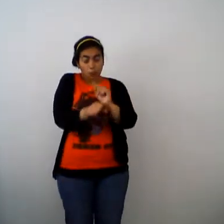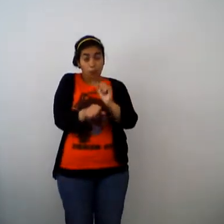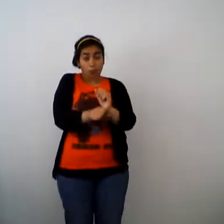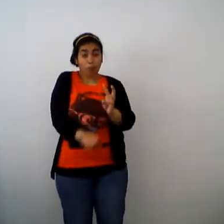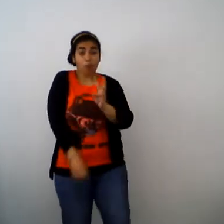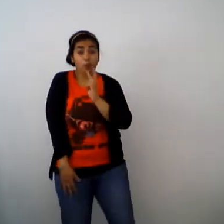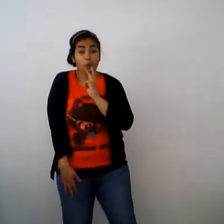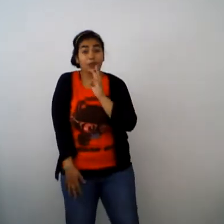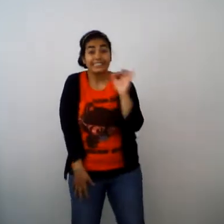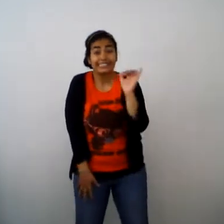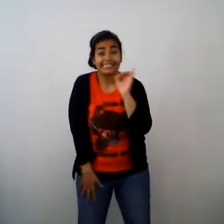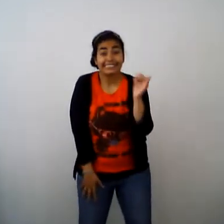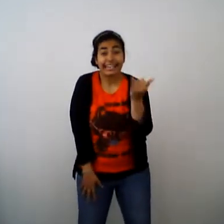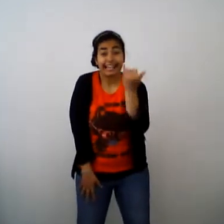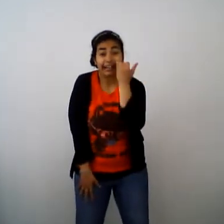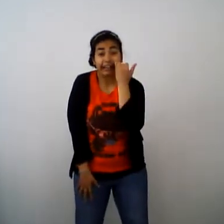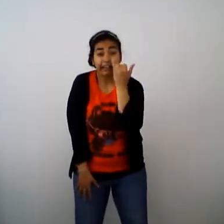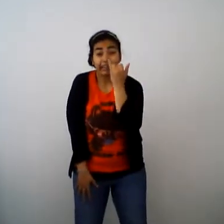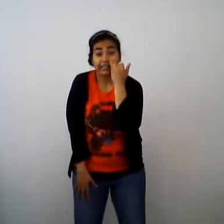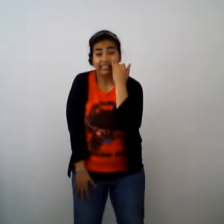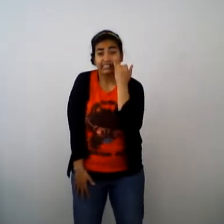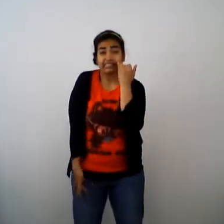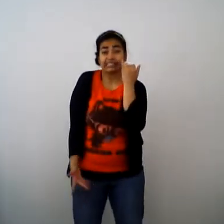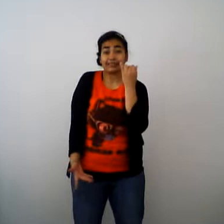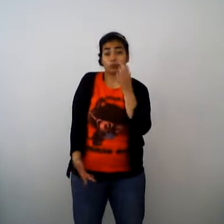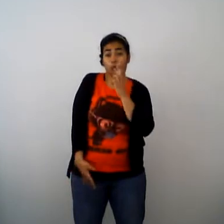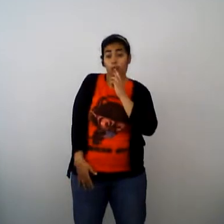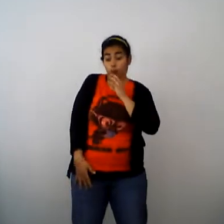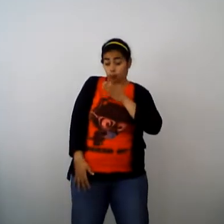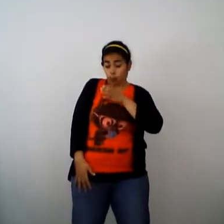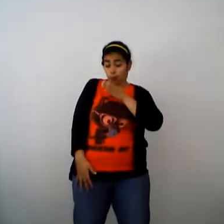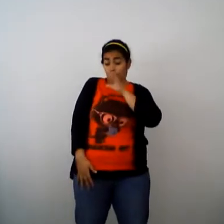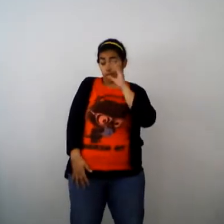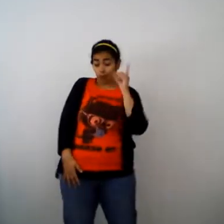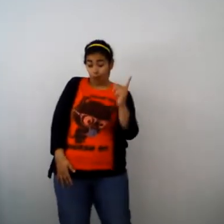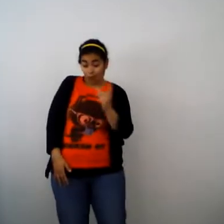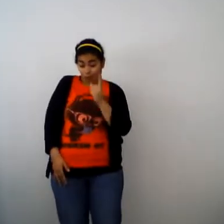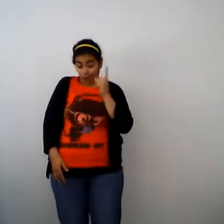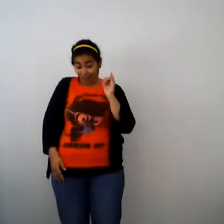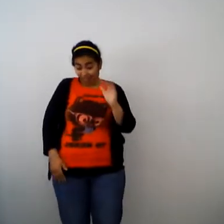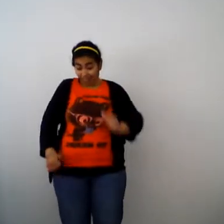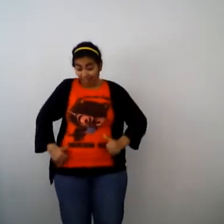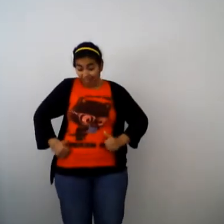Y eres Jesús, el pan de vida que me sustenta.